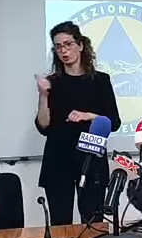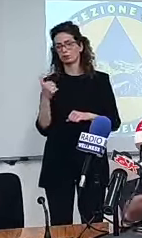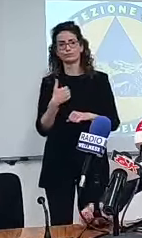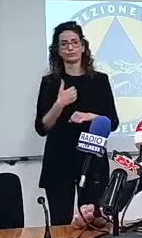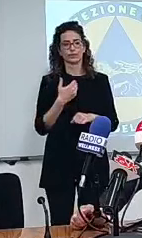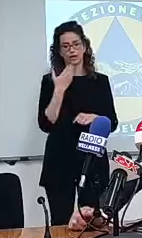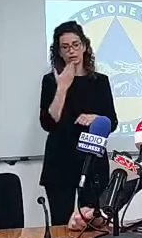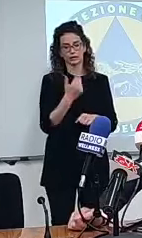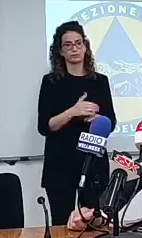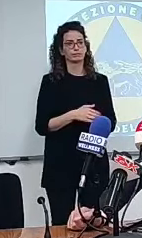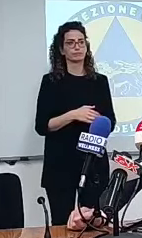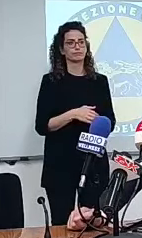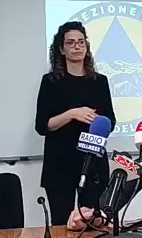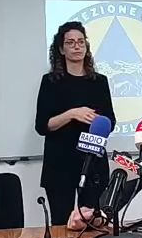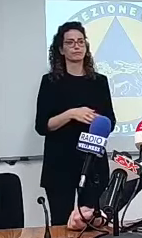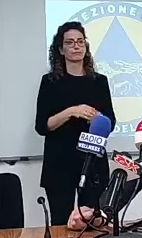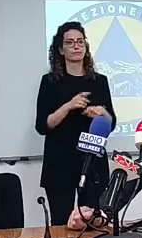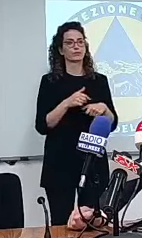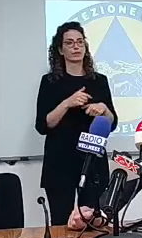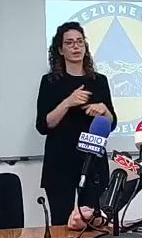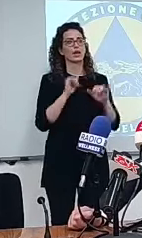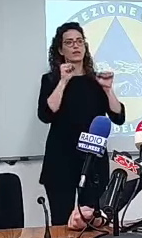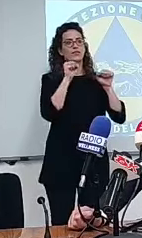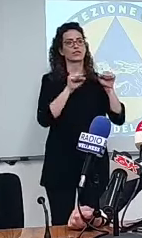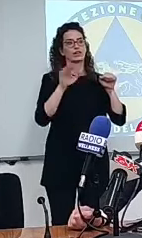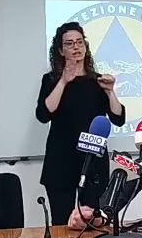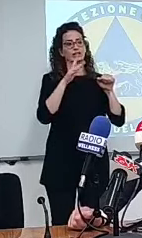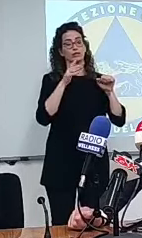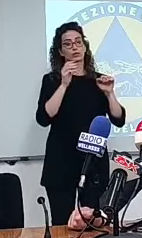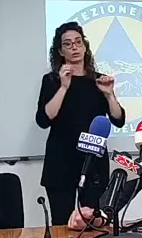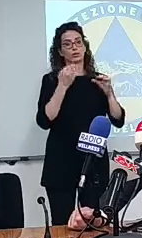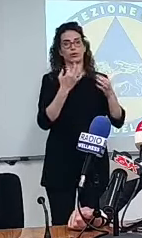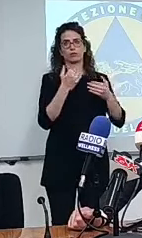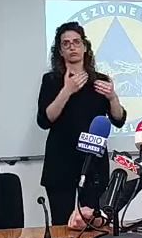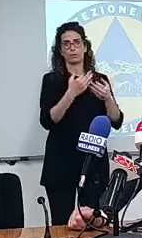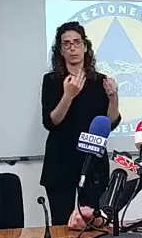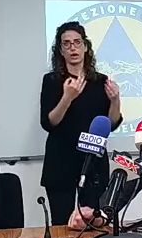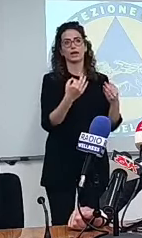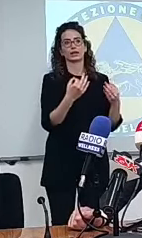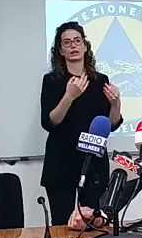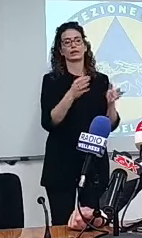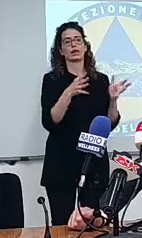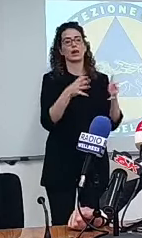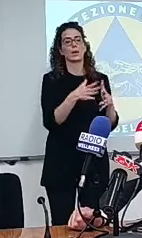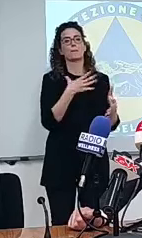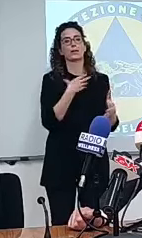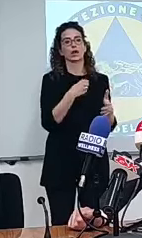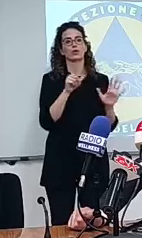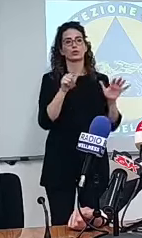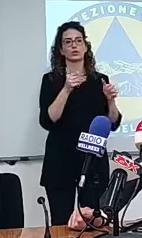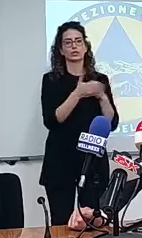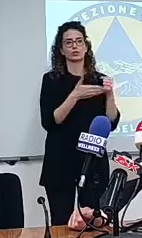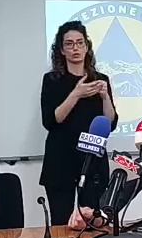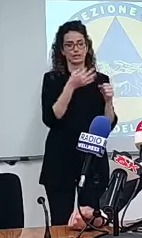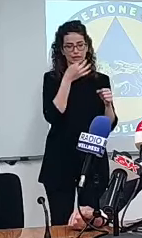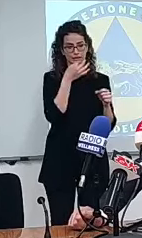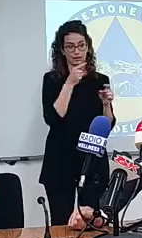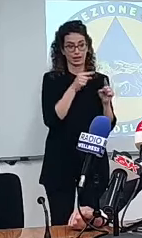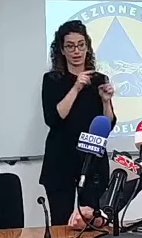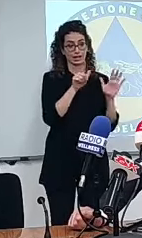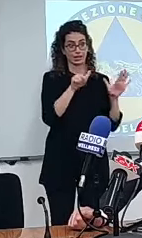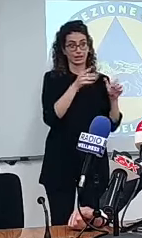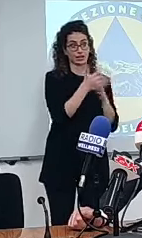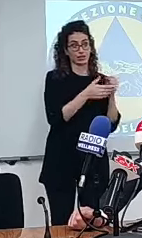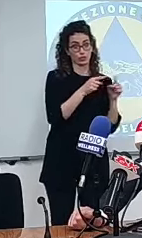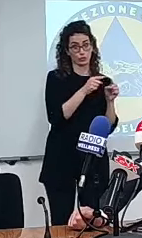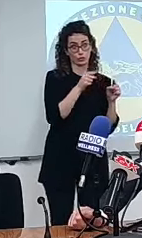Grazie. Il Veneto in zona bianca, diciamo, dal 7 giugno, se tutto va bene. Questo quindi comporta che dal 7 giugno in